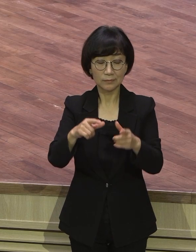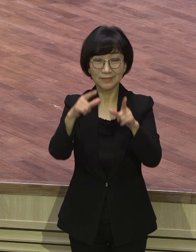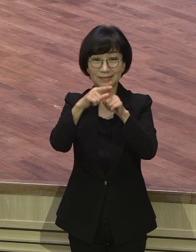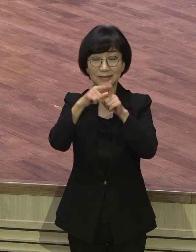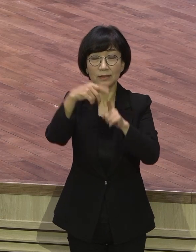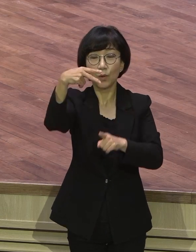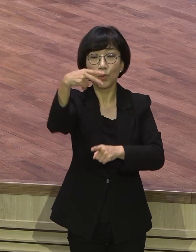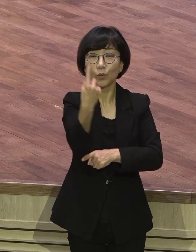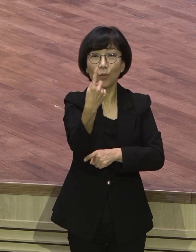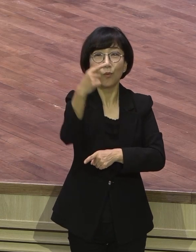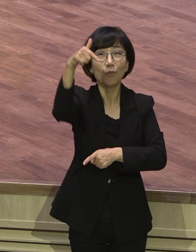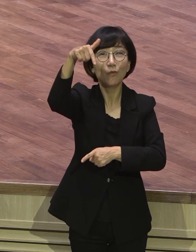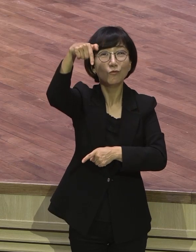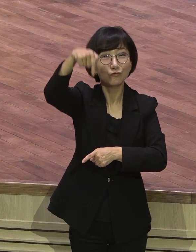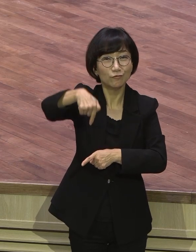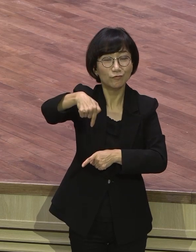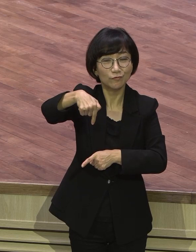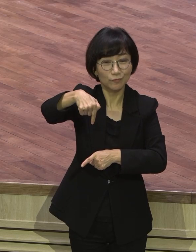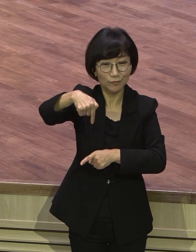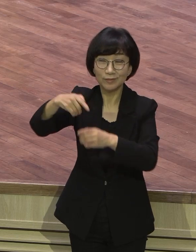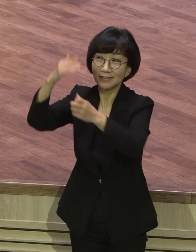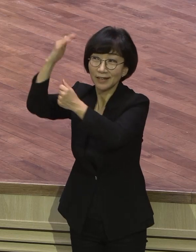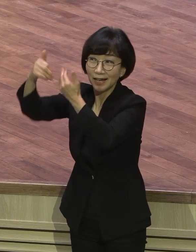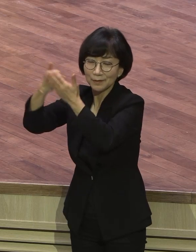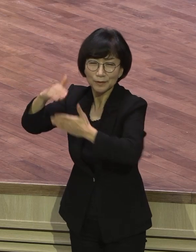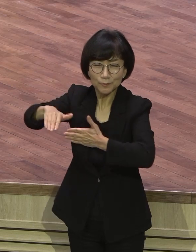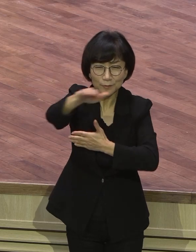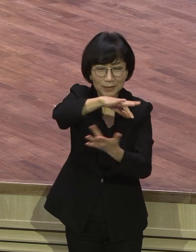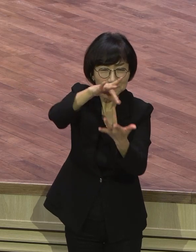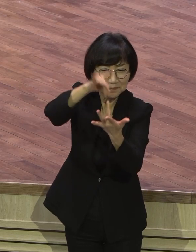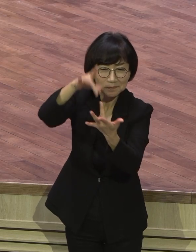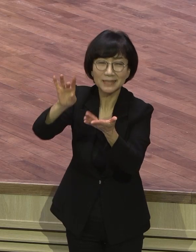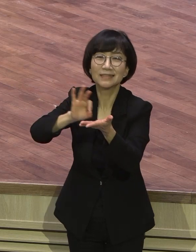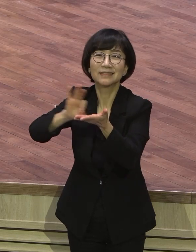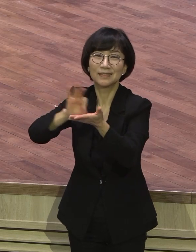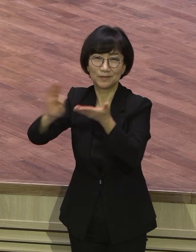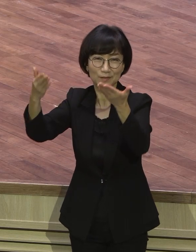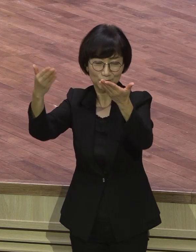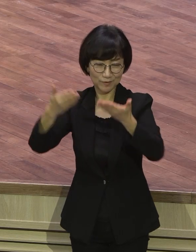하나님께서 승인 받다가 그냥 시간표 되면 다 가는 거예요. 도구일 뿐이라고요.